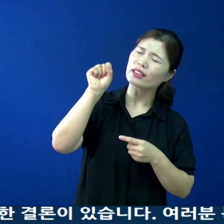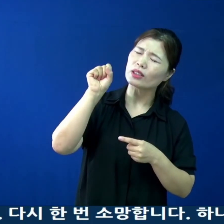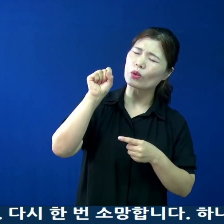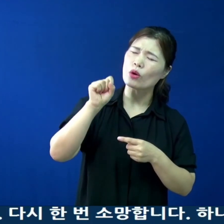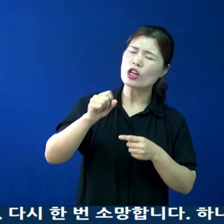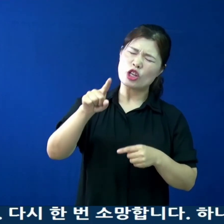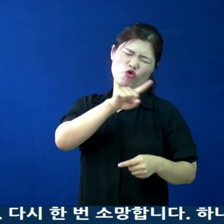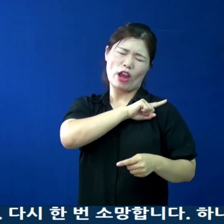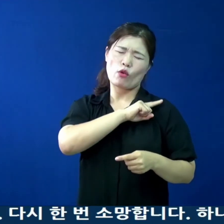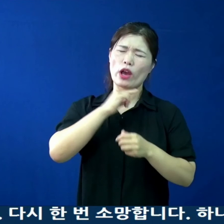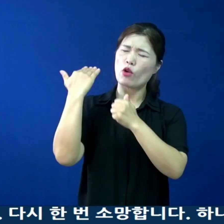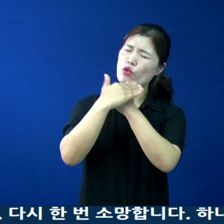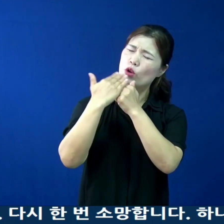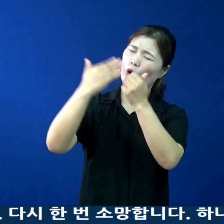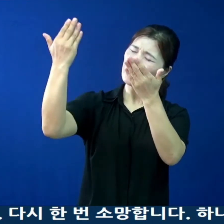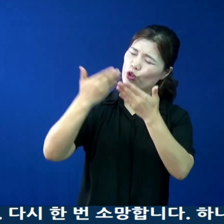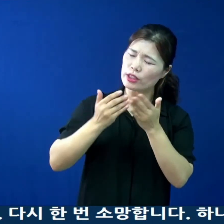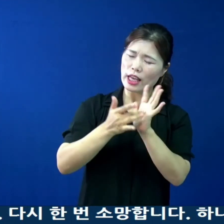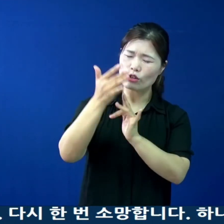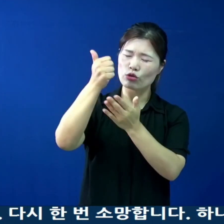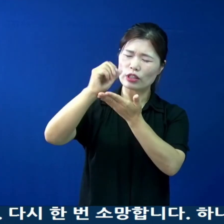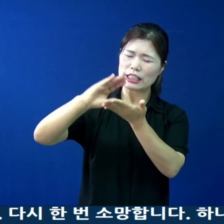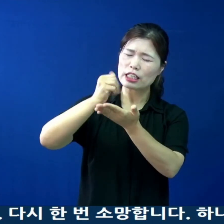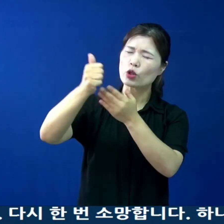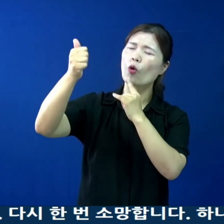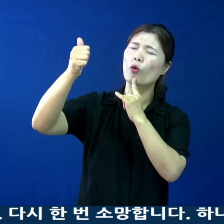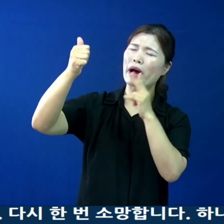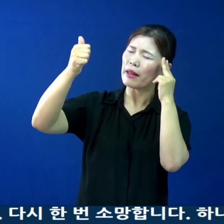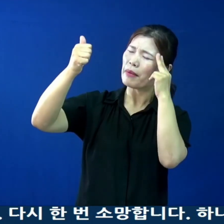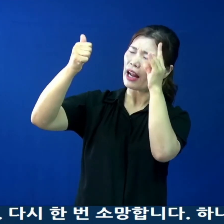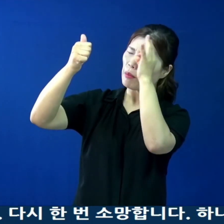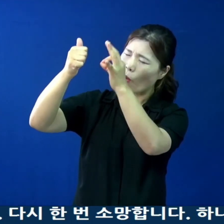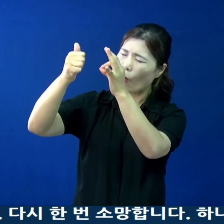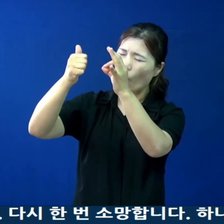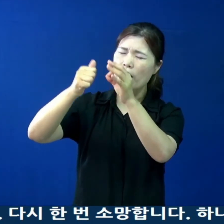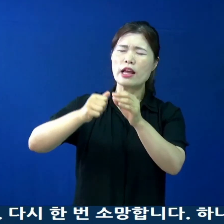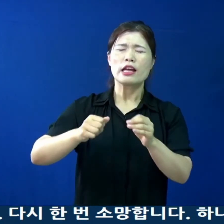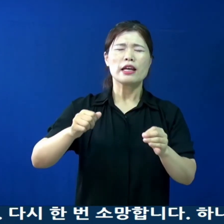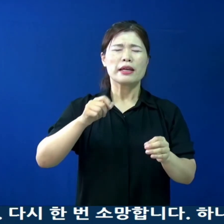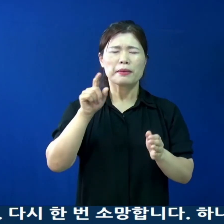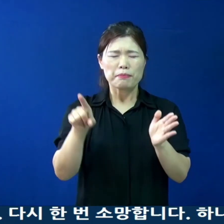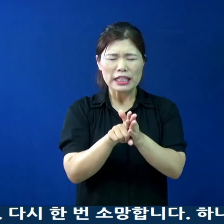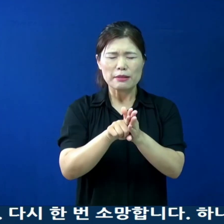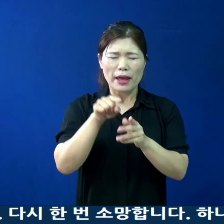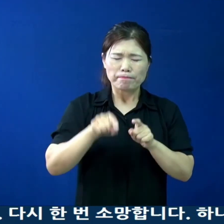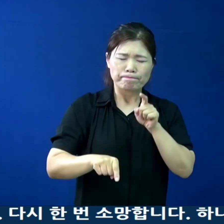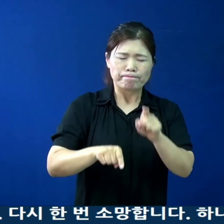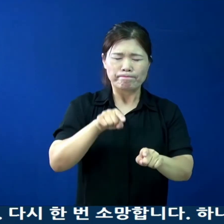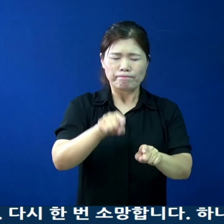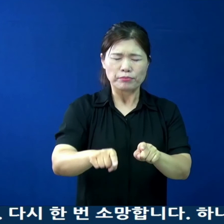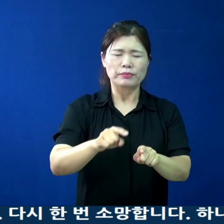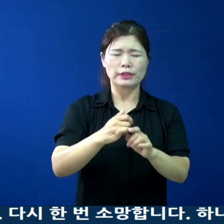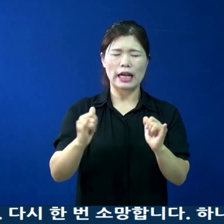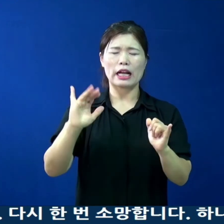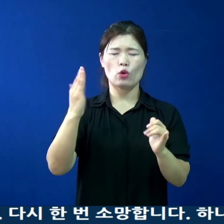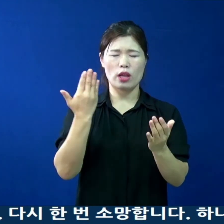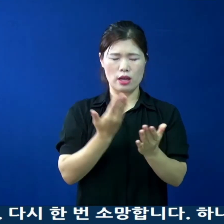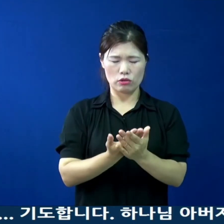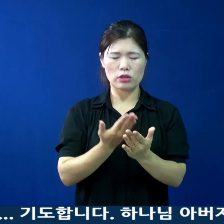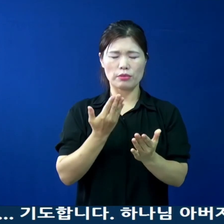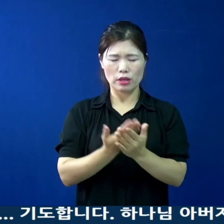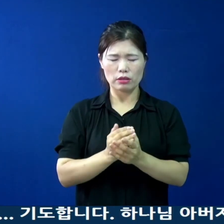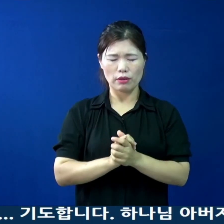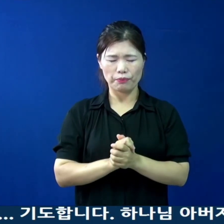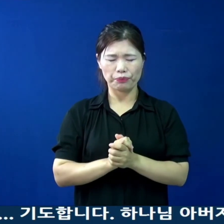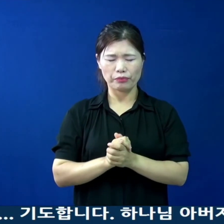되시는 예수 그리스도의 영광을 바라보며 뚜벅뚜벅 믿음의 행진을 하는 저희들이 되게 하여 주옵소서. 그들은